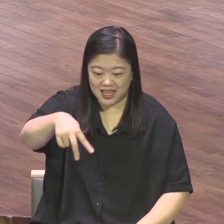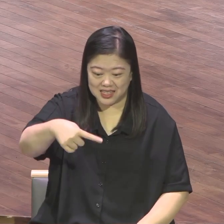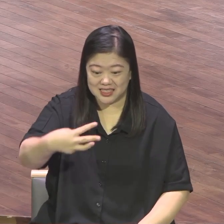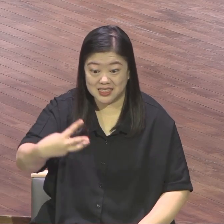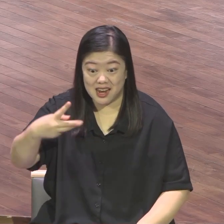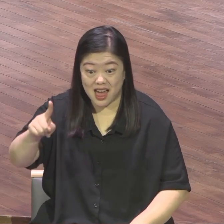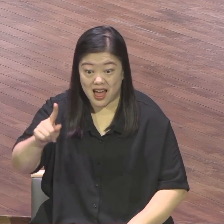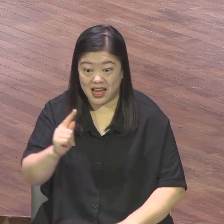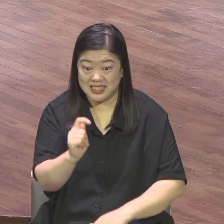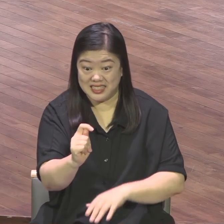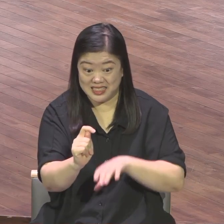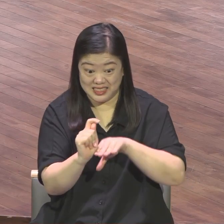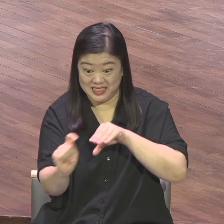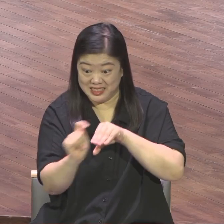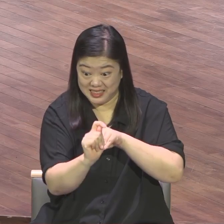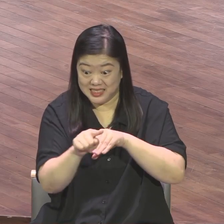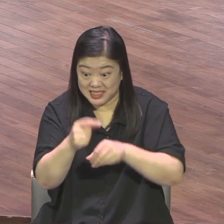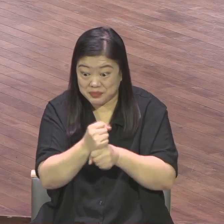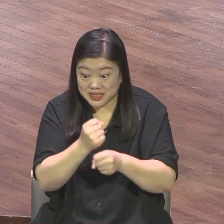미쳤어.